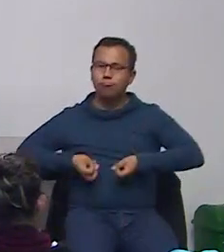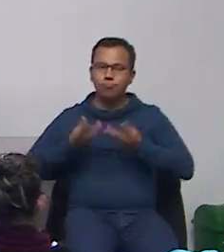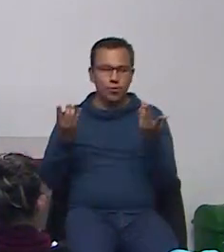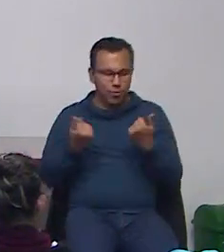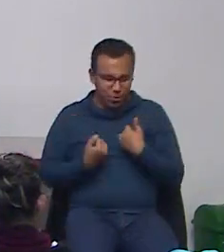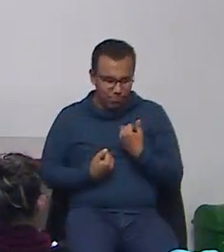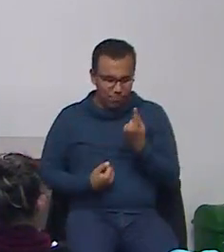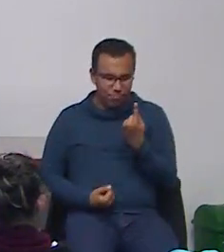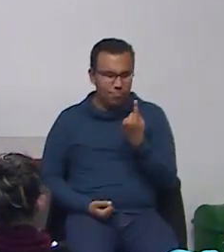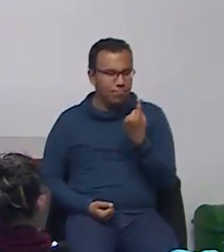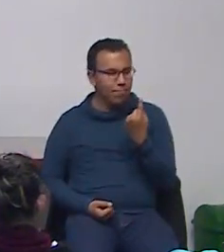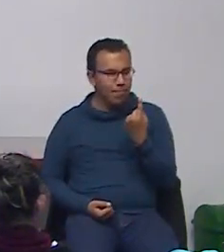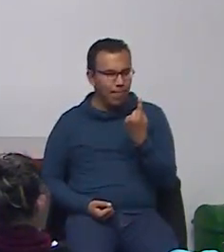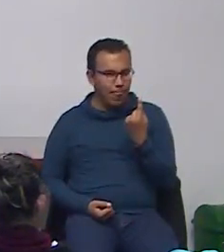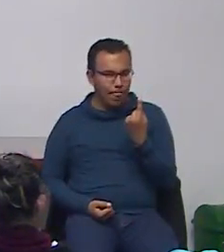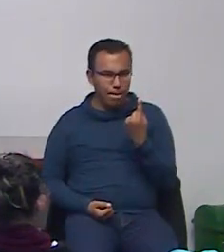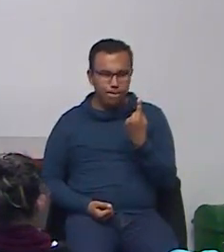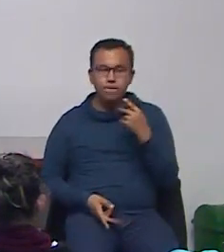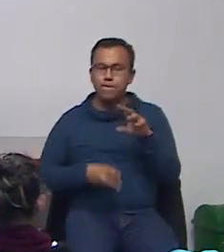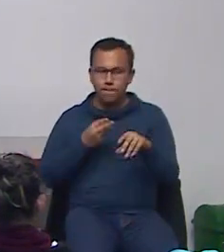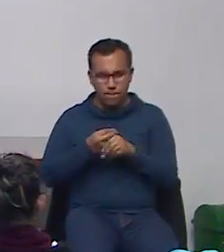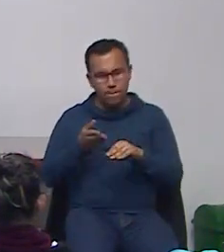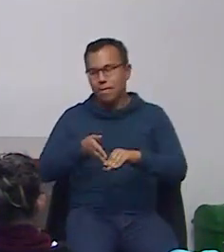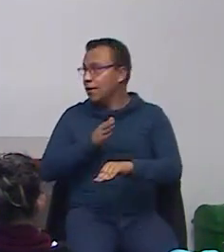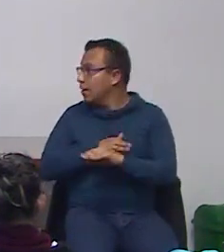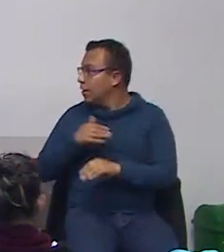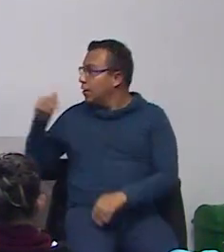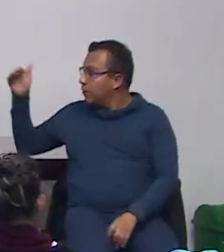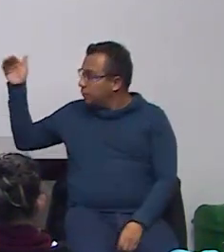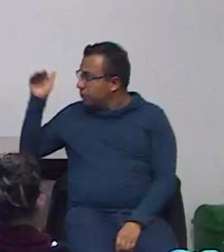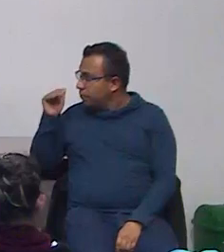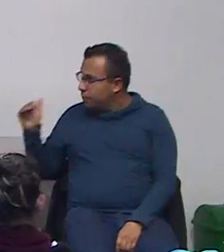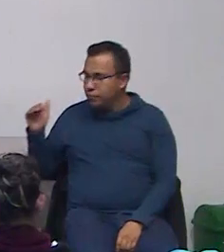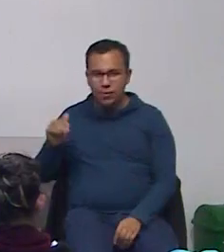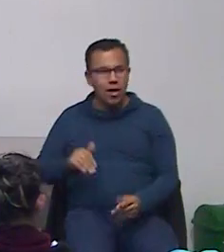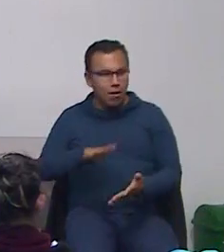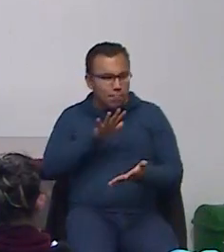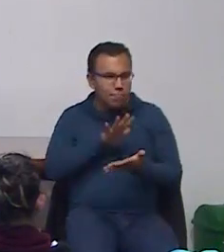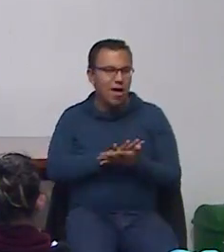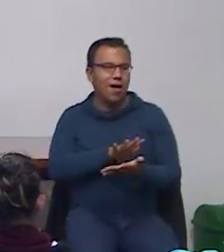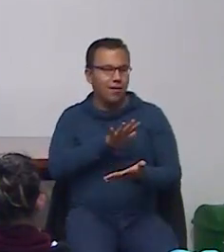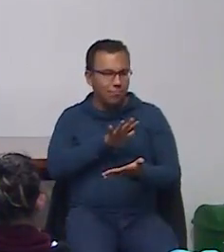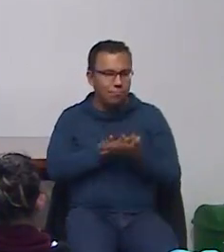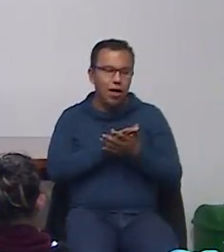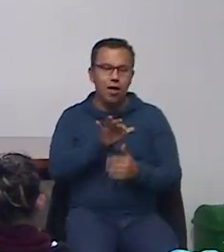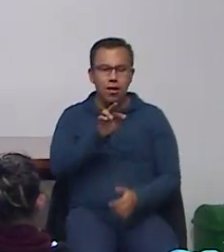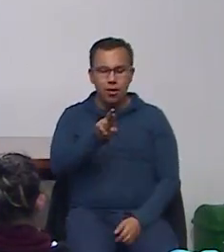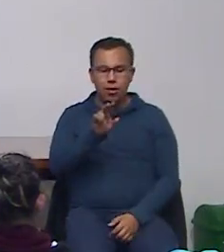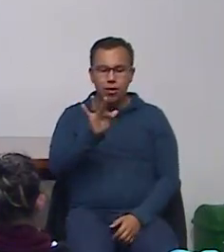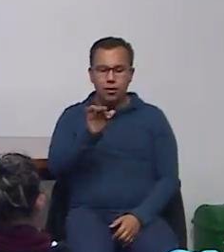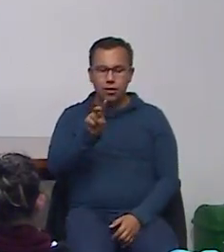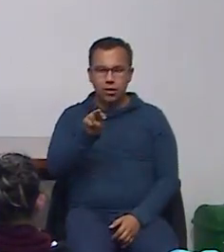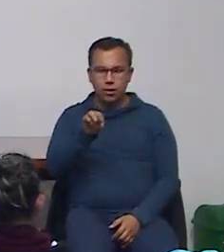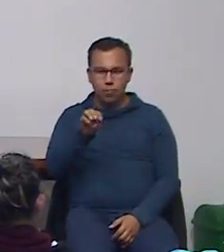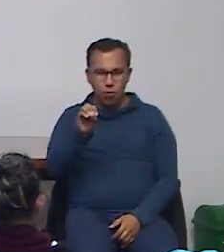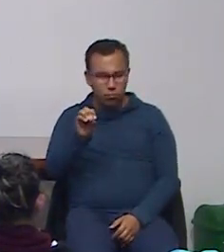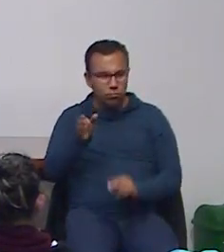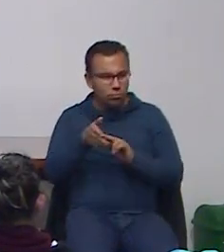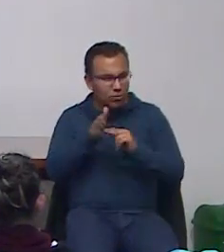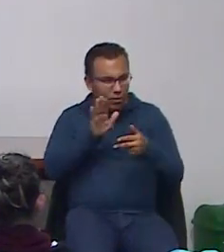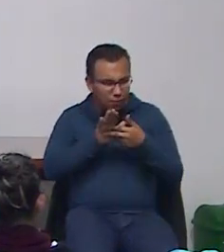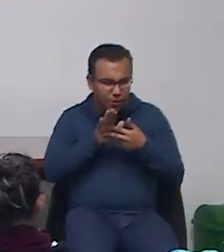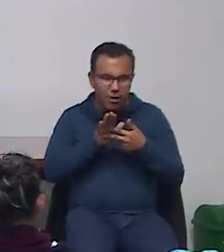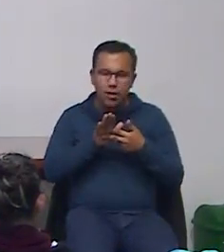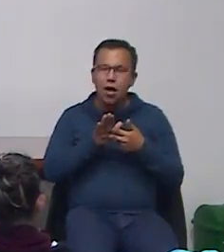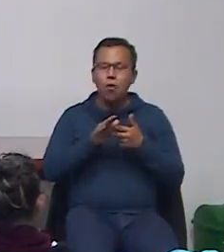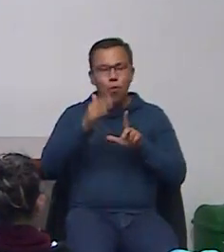nosotros mismos el ritmo pues lo que les estaba contando desde un principio para los que acaban de llegar pues el ritmo es digamos la base de